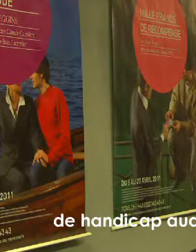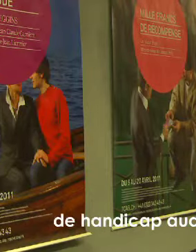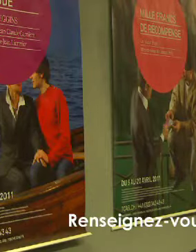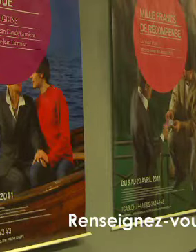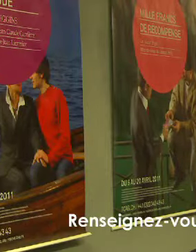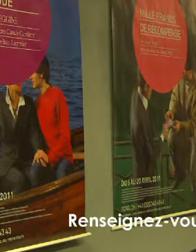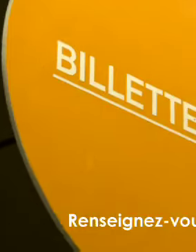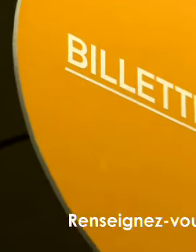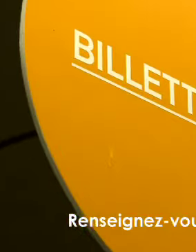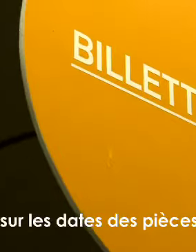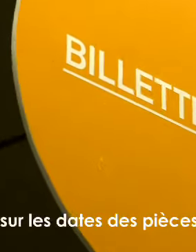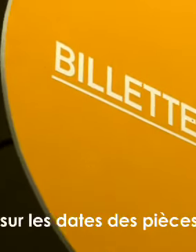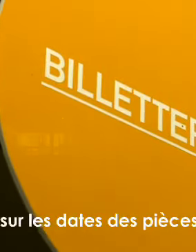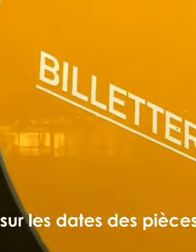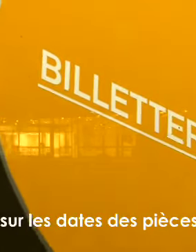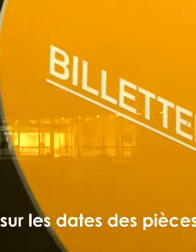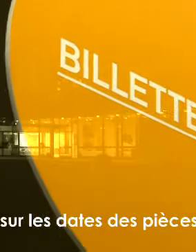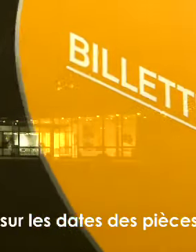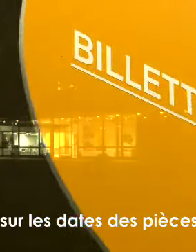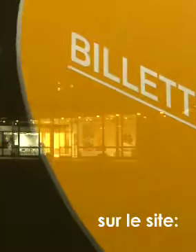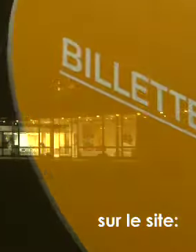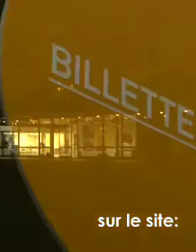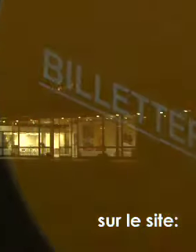auditif. Renseignez-vous sur les dates des pièces surtitrées sur le